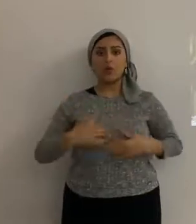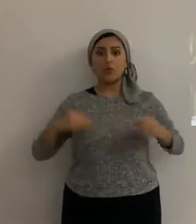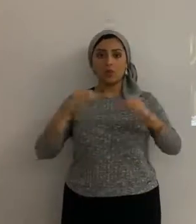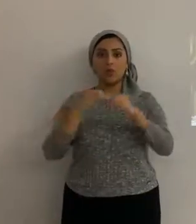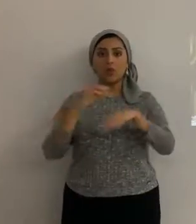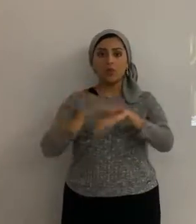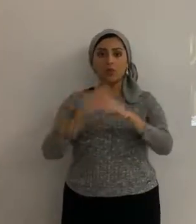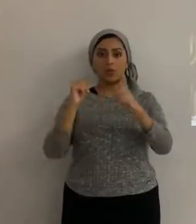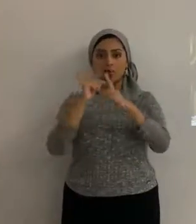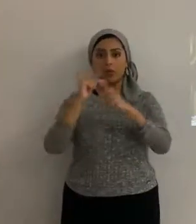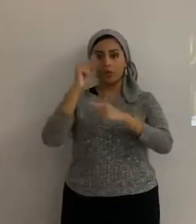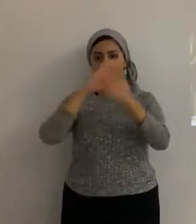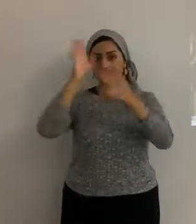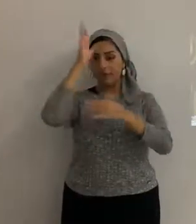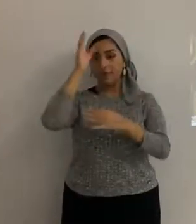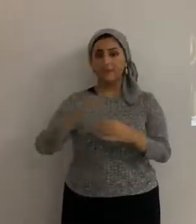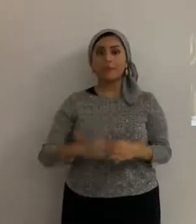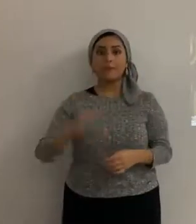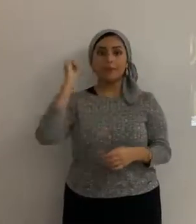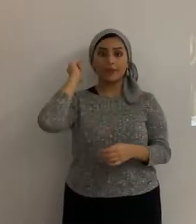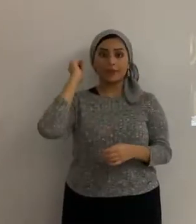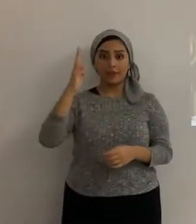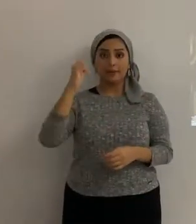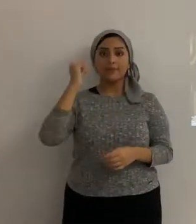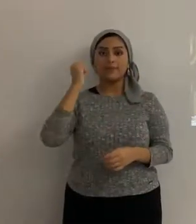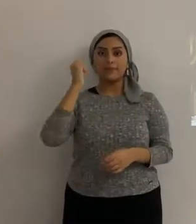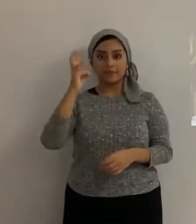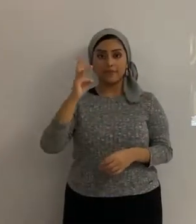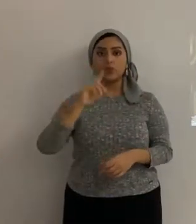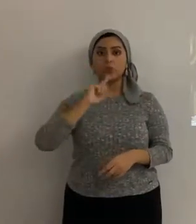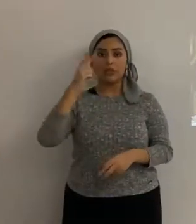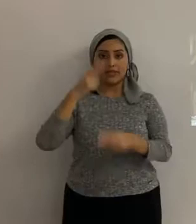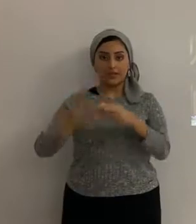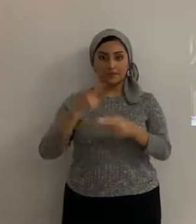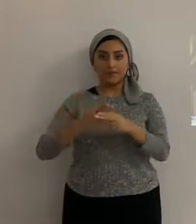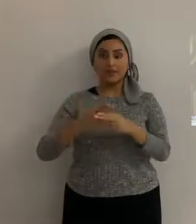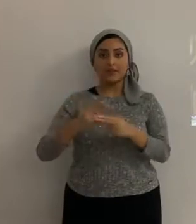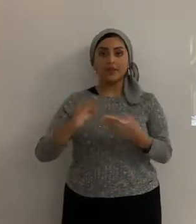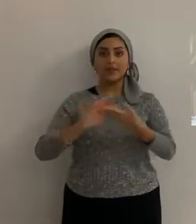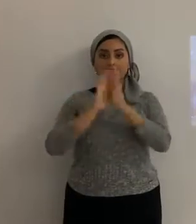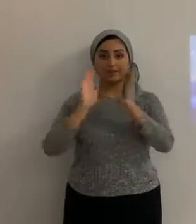Todopoderoso. Yahweh, Yahshua es su nombre. Shalom Ahim.